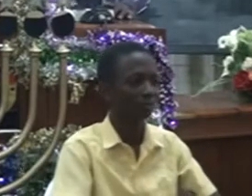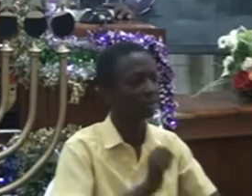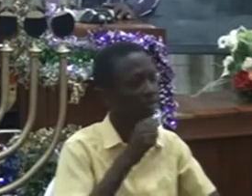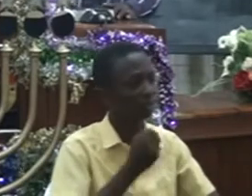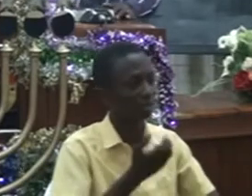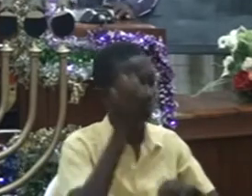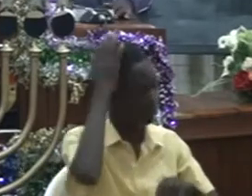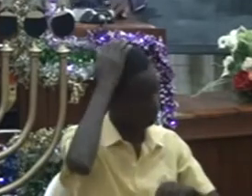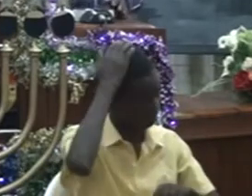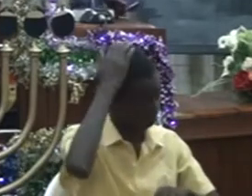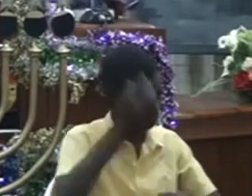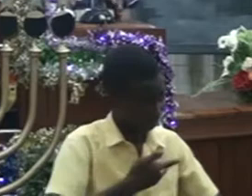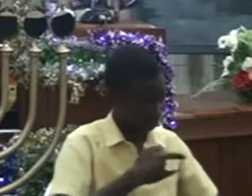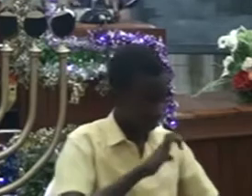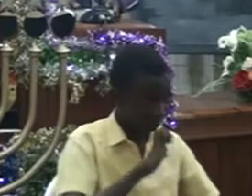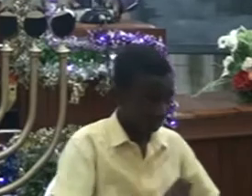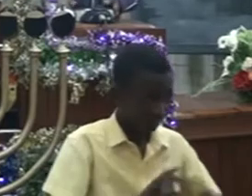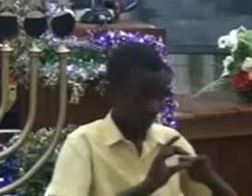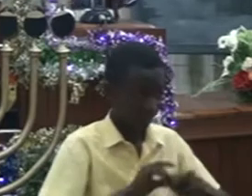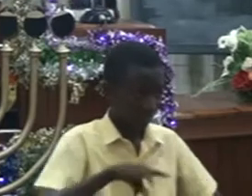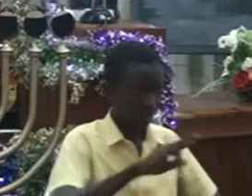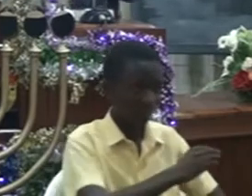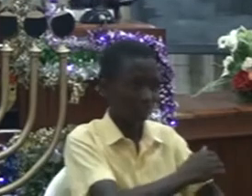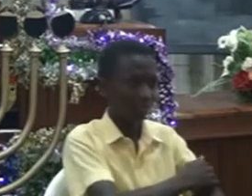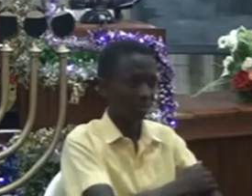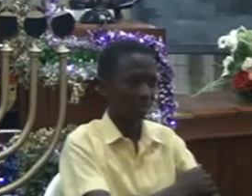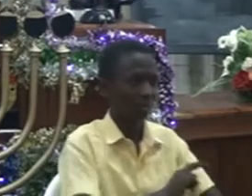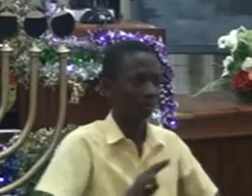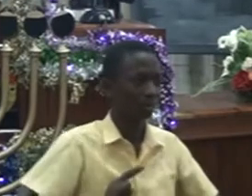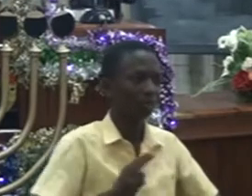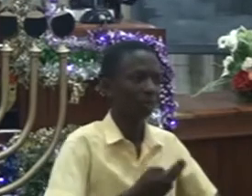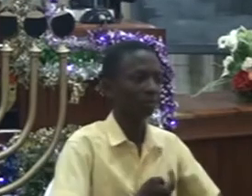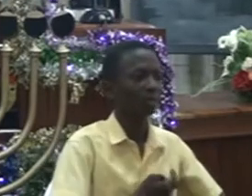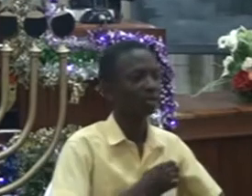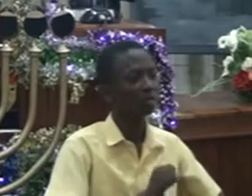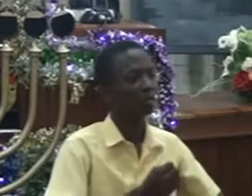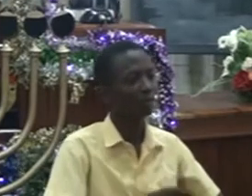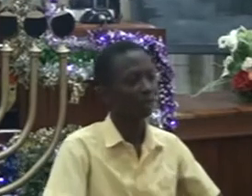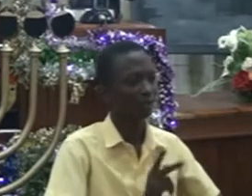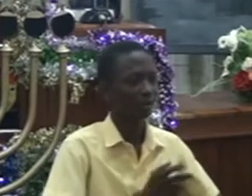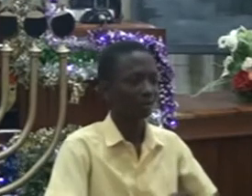ainsi il en est de vous et de moi.